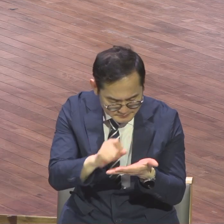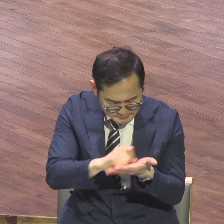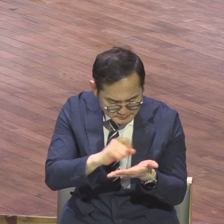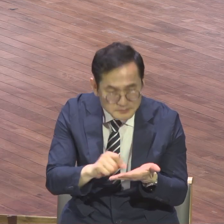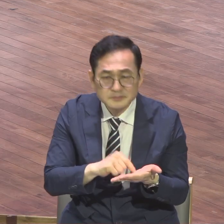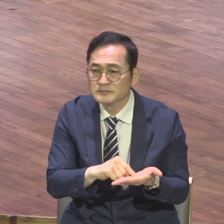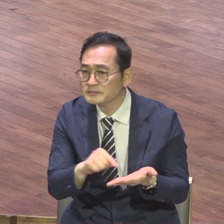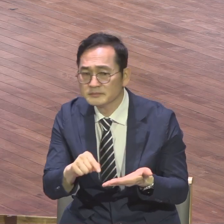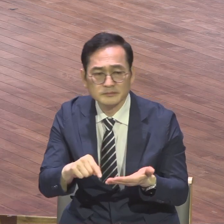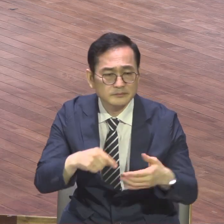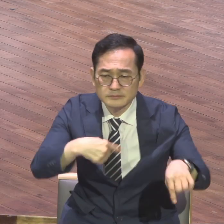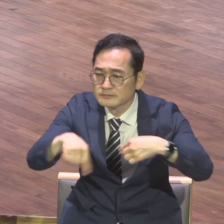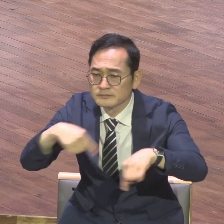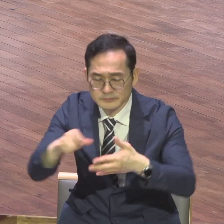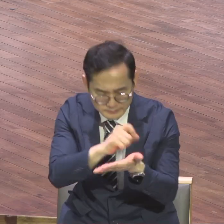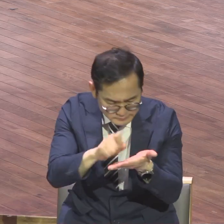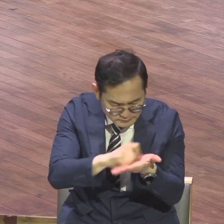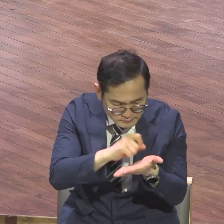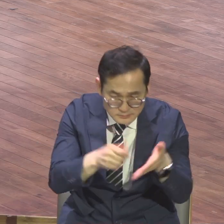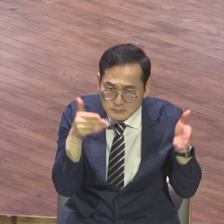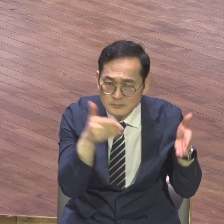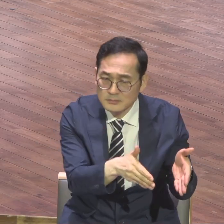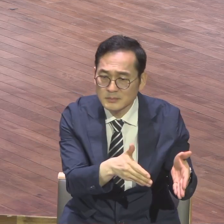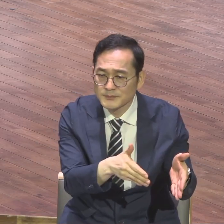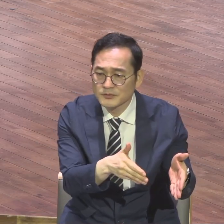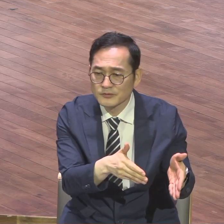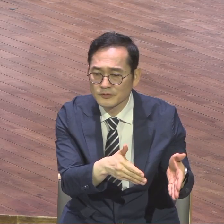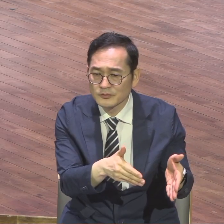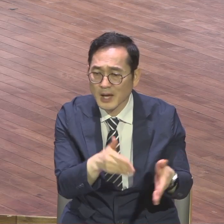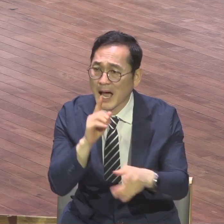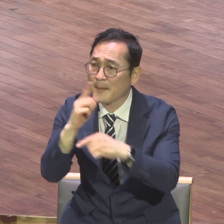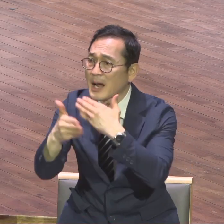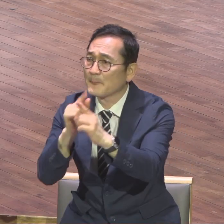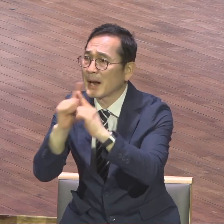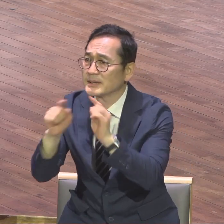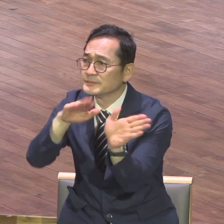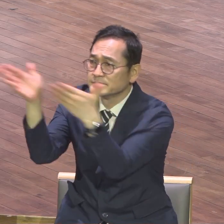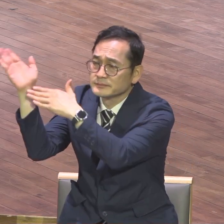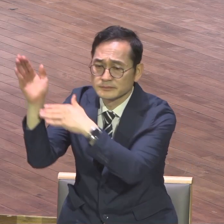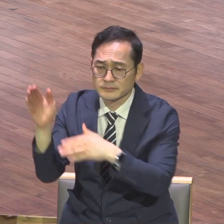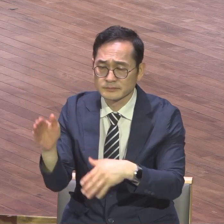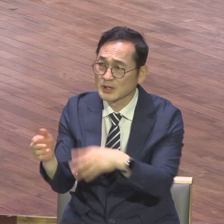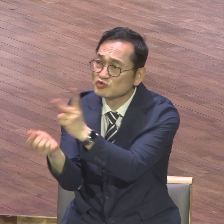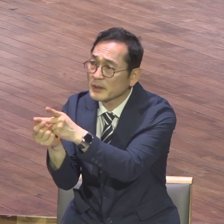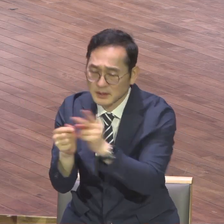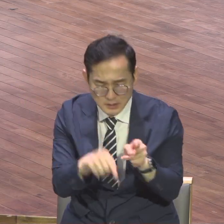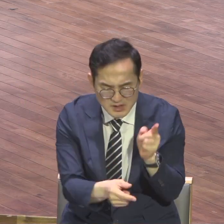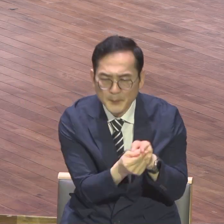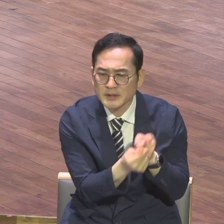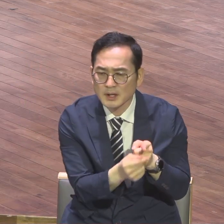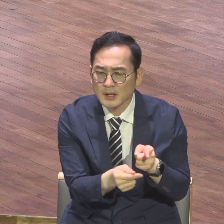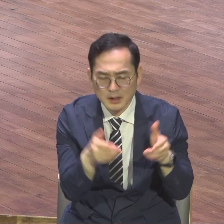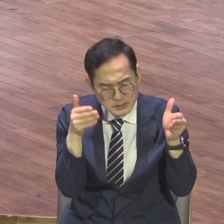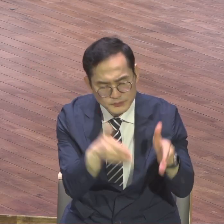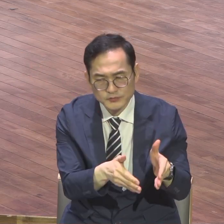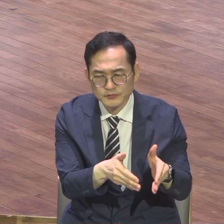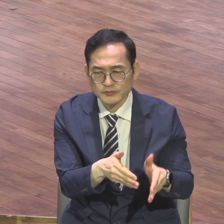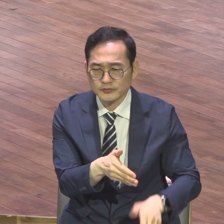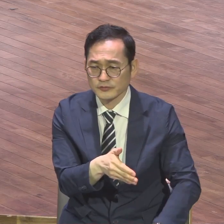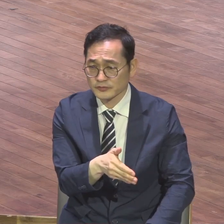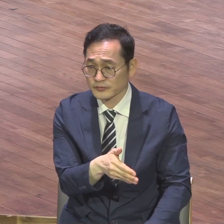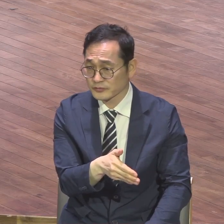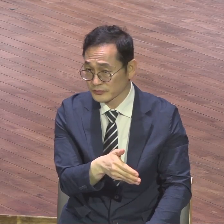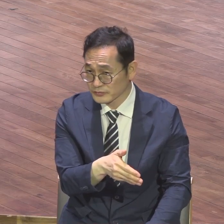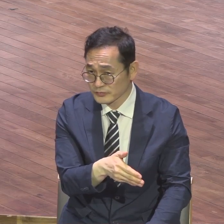막 본질 놓쳐버린 거예요. 말씀 전하는 것에 소홀하게